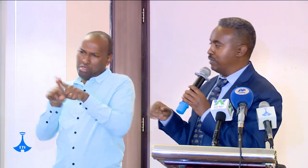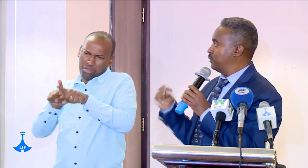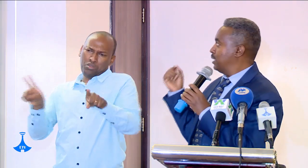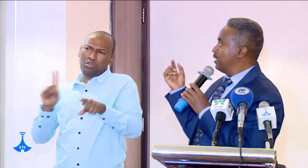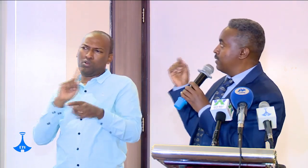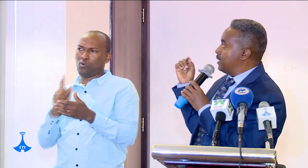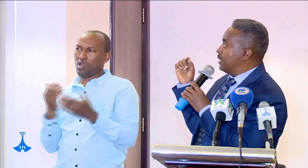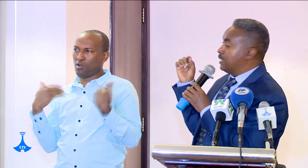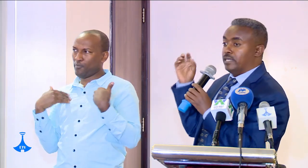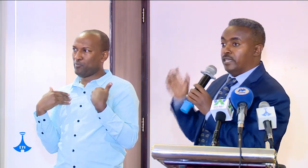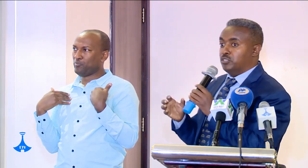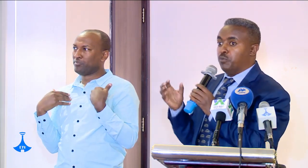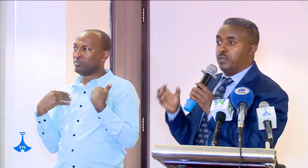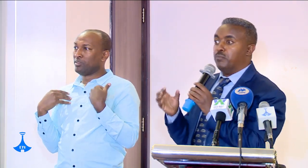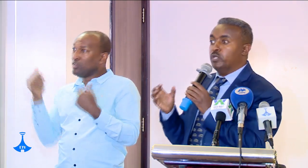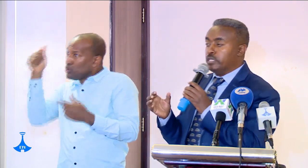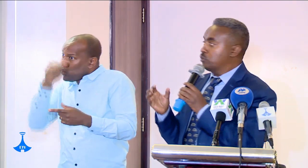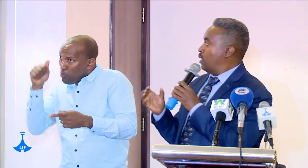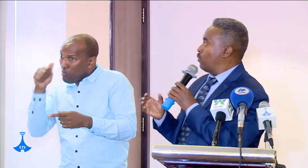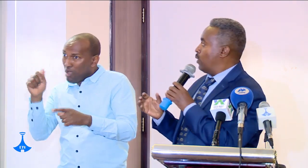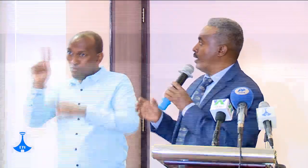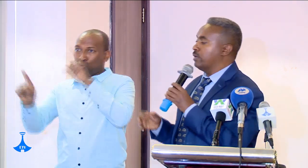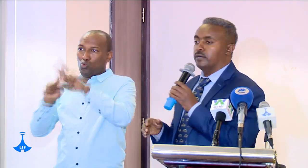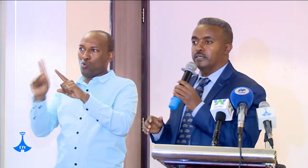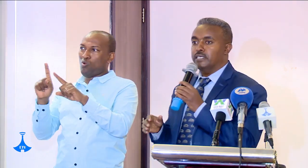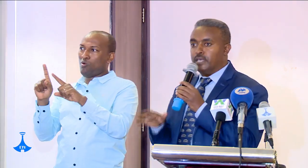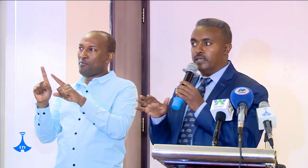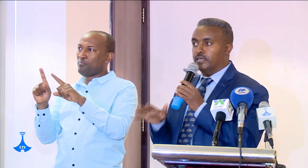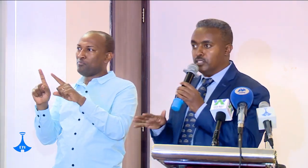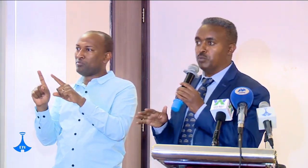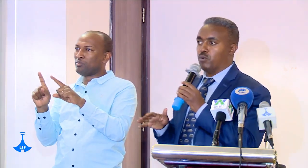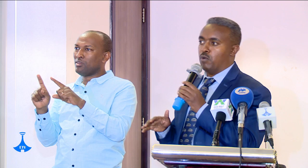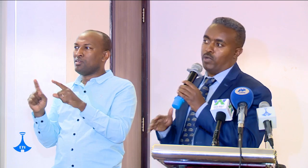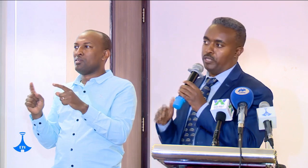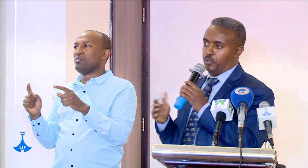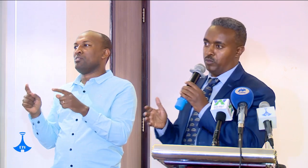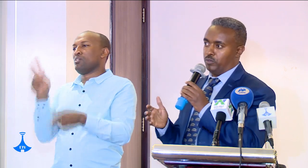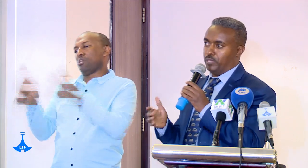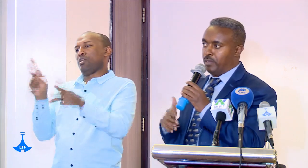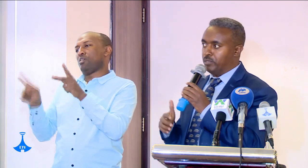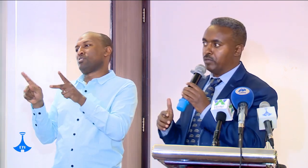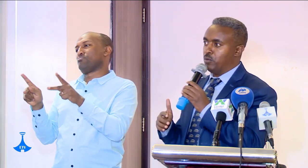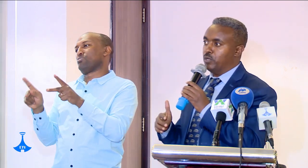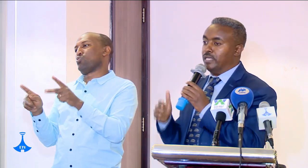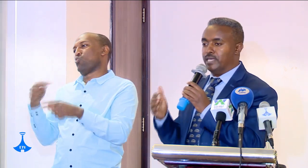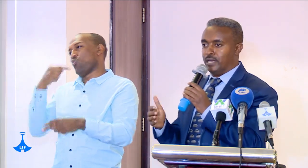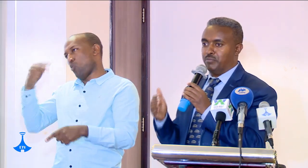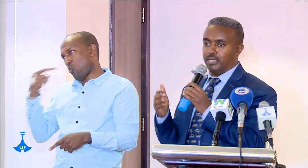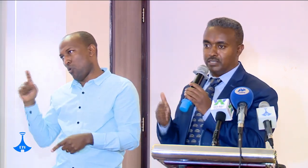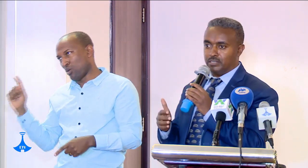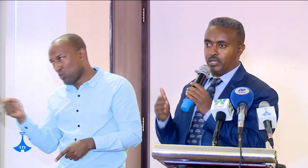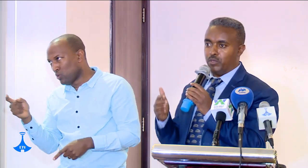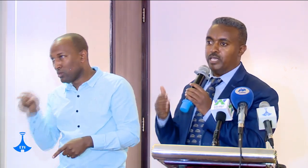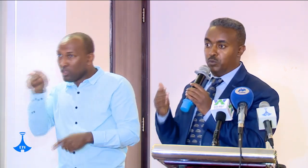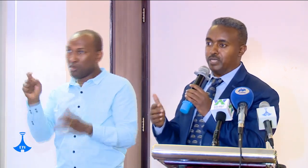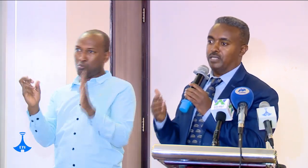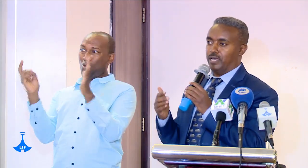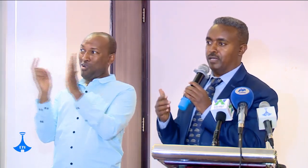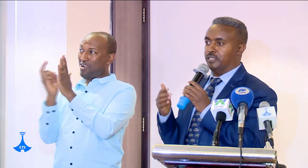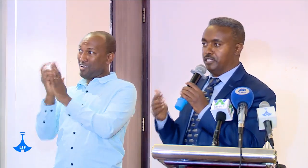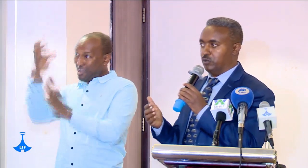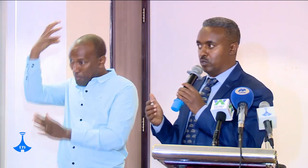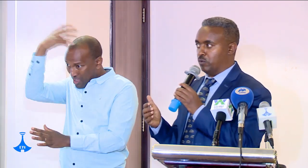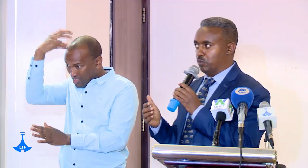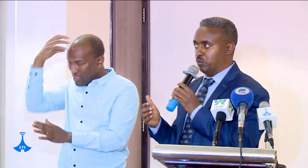ቋንቋ ነው ያለውና የኢትዮጵያ ምልክት ቋንቋ የህዝብ ቋንቋ እንዲሆን ነው። ይሄም ደግሞ ህገ መንግስታዊ